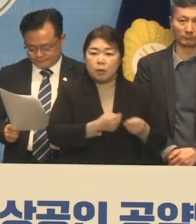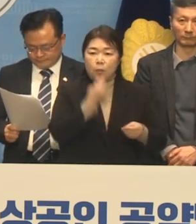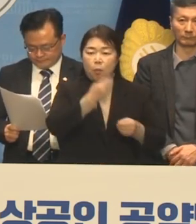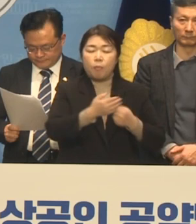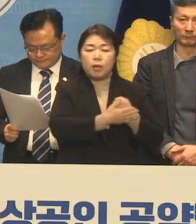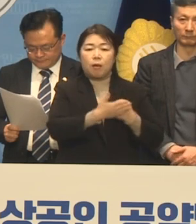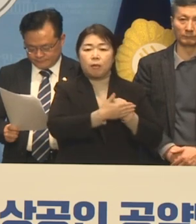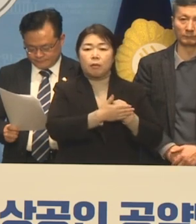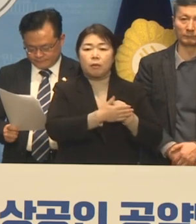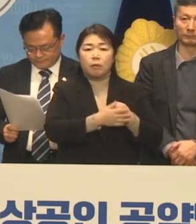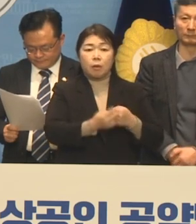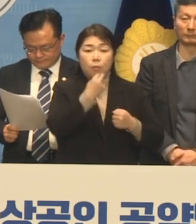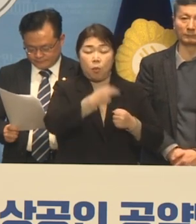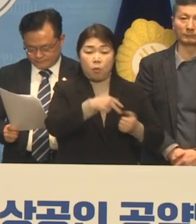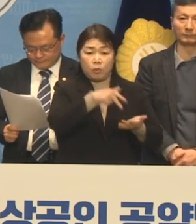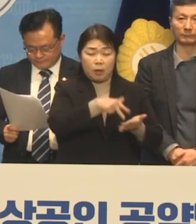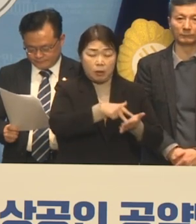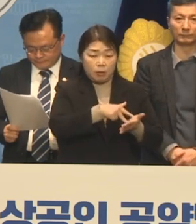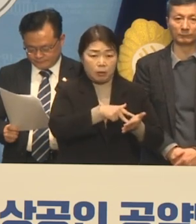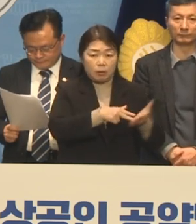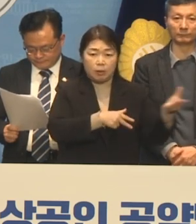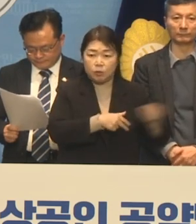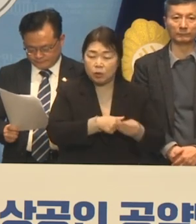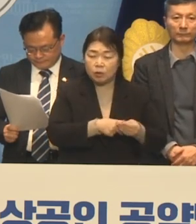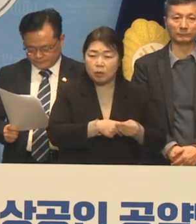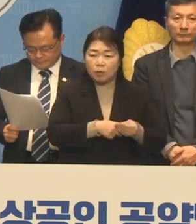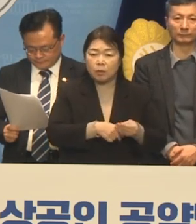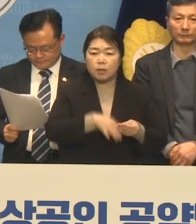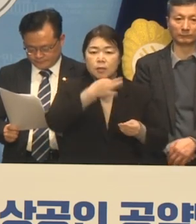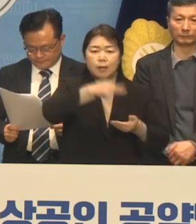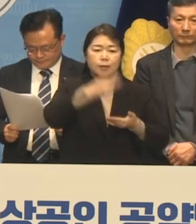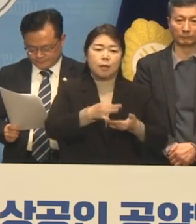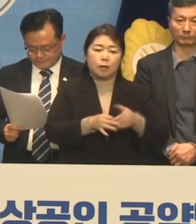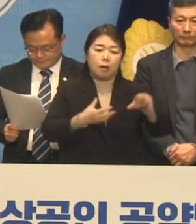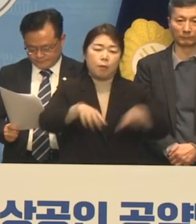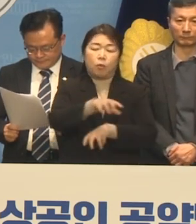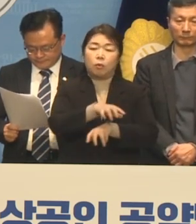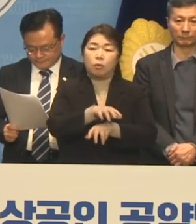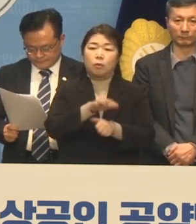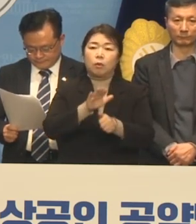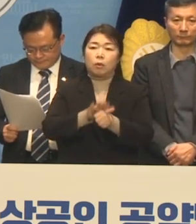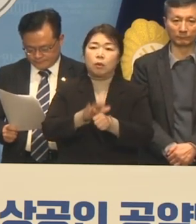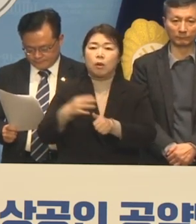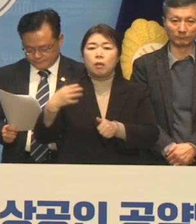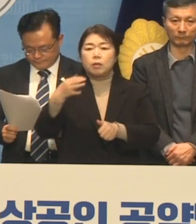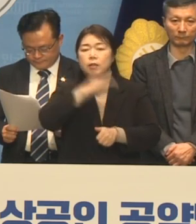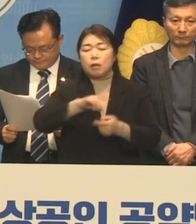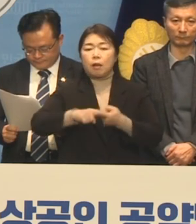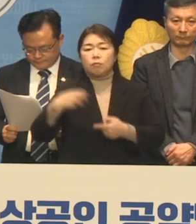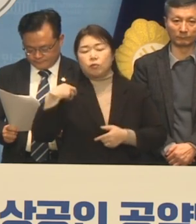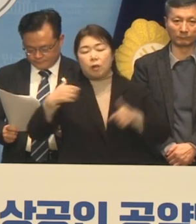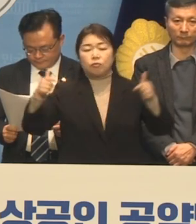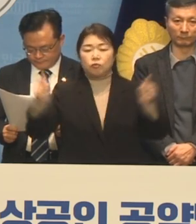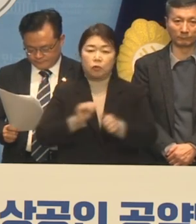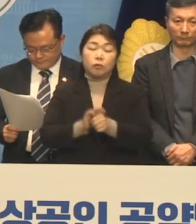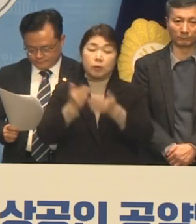대출을 합리적인 가산금리 책정으로 저금리로 전환토록 하겠습니다.